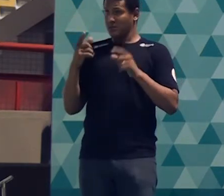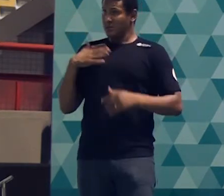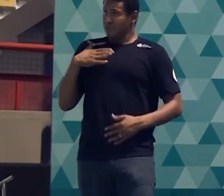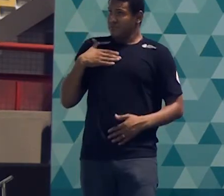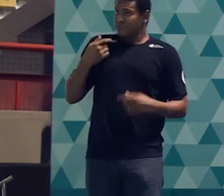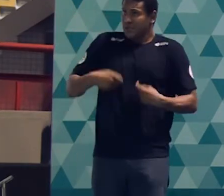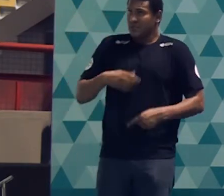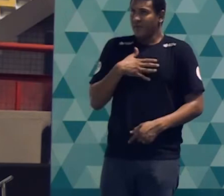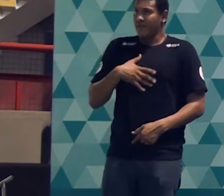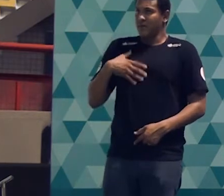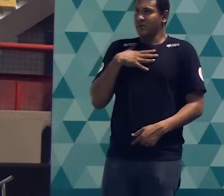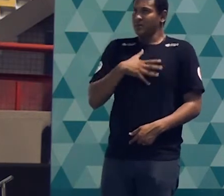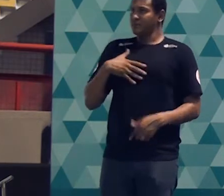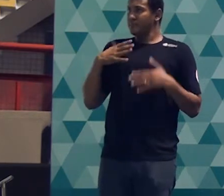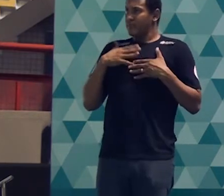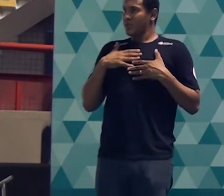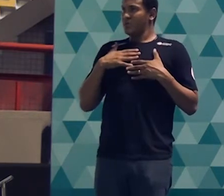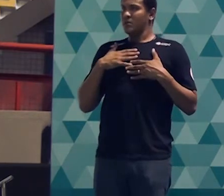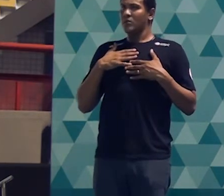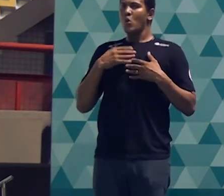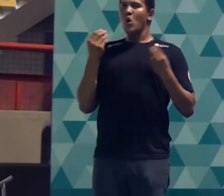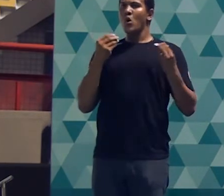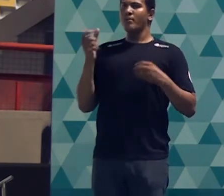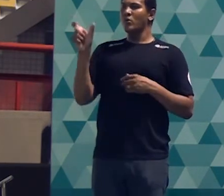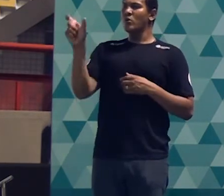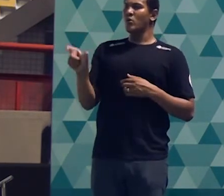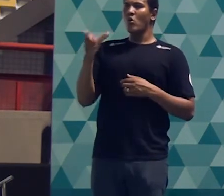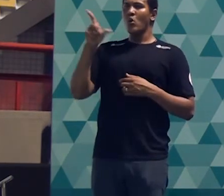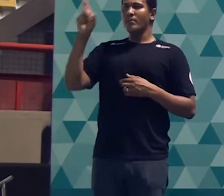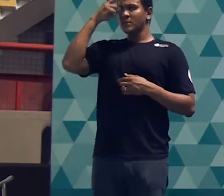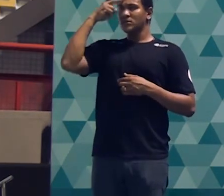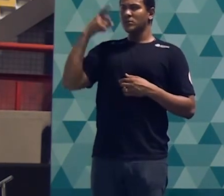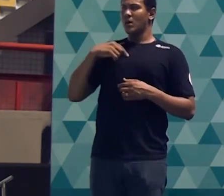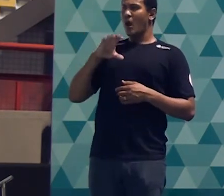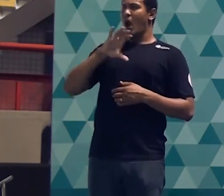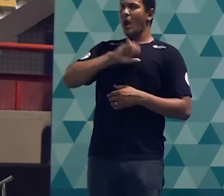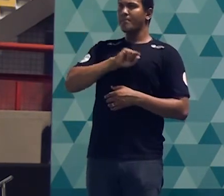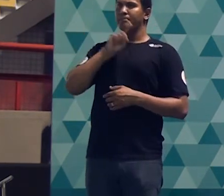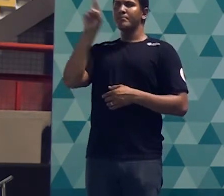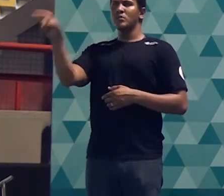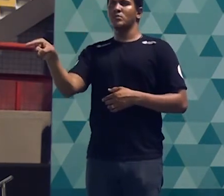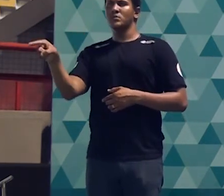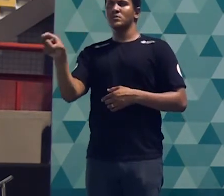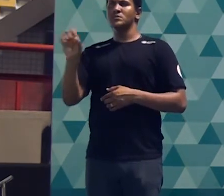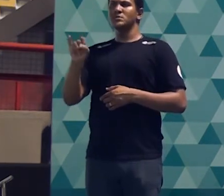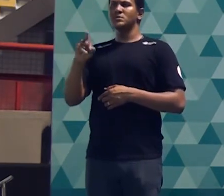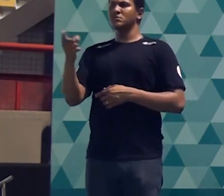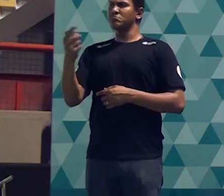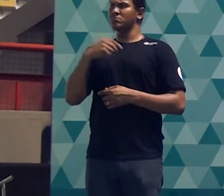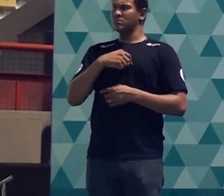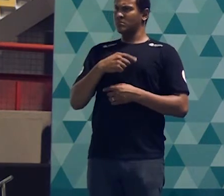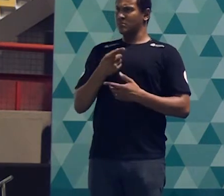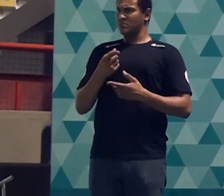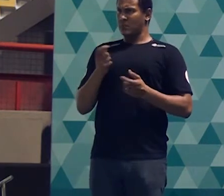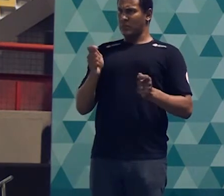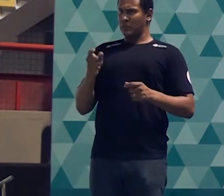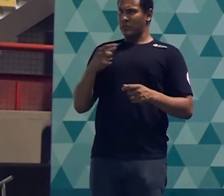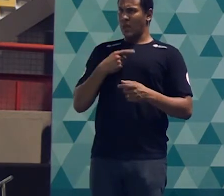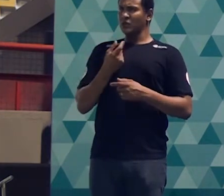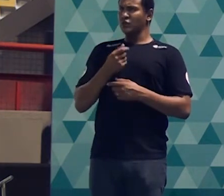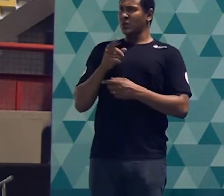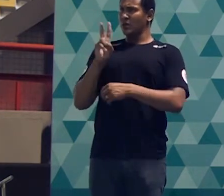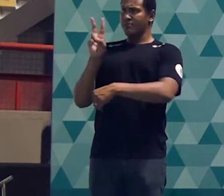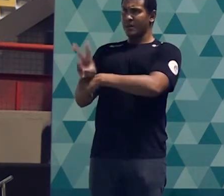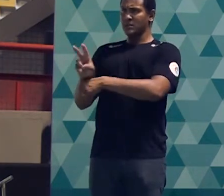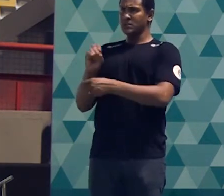mim. Eu não posso amar o outro se eu não me amo. Eu não posso emprestar dinheiro para os outros se eu não tenho dinheiro. Por